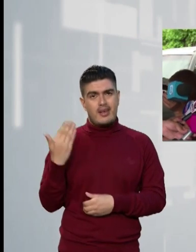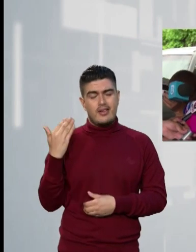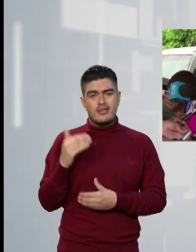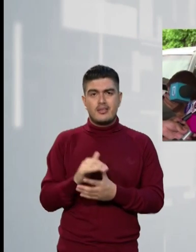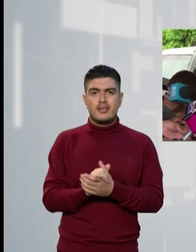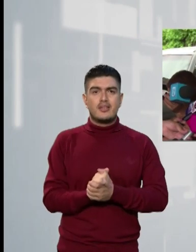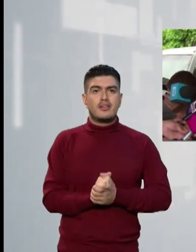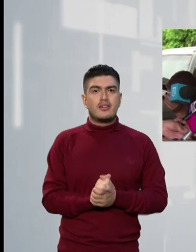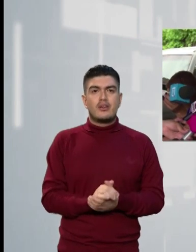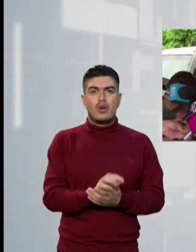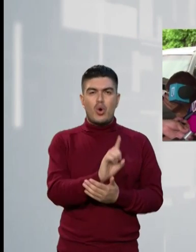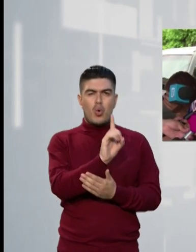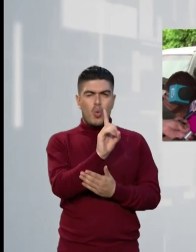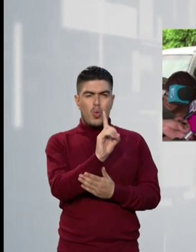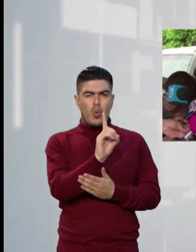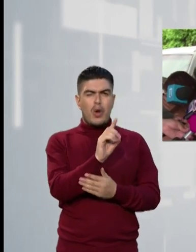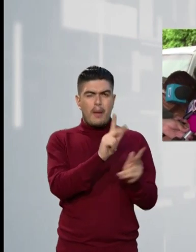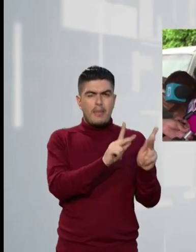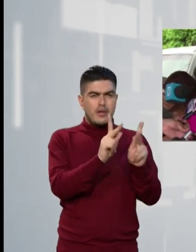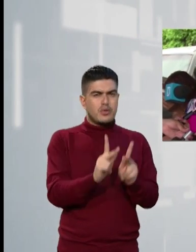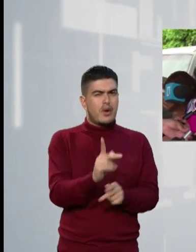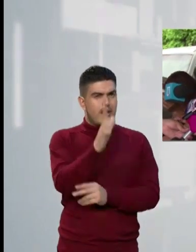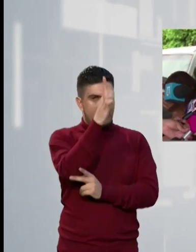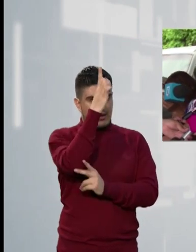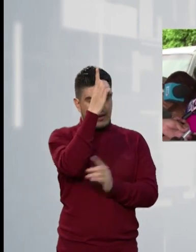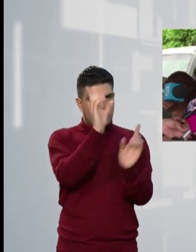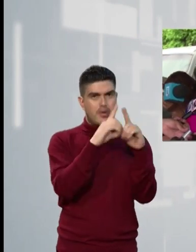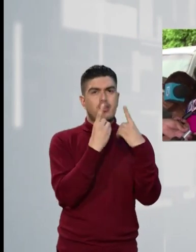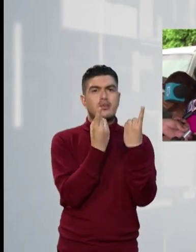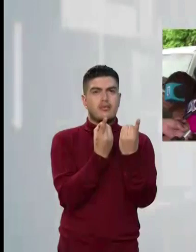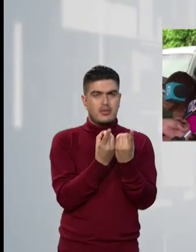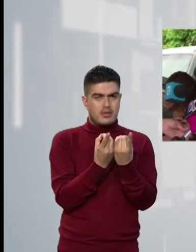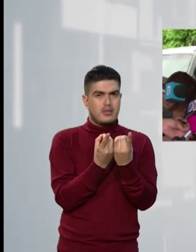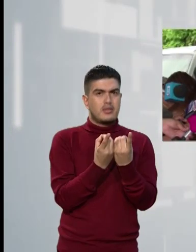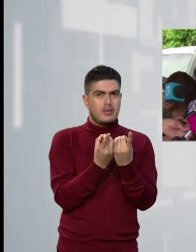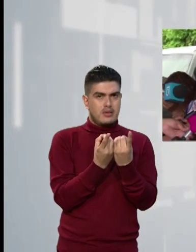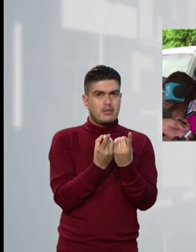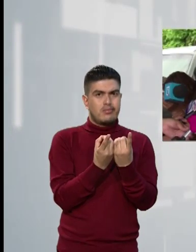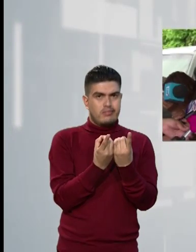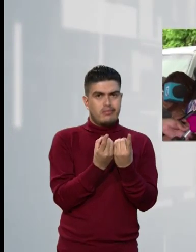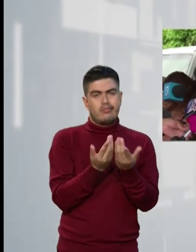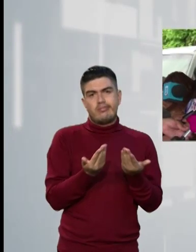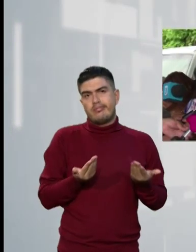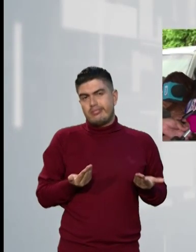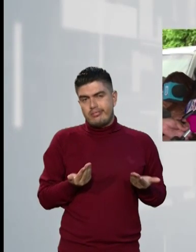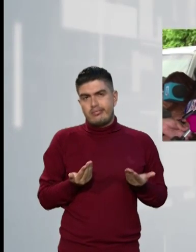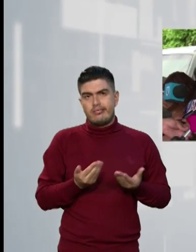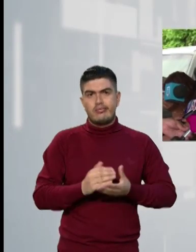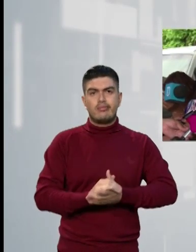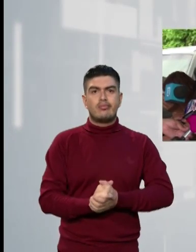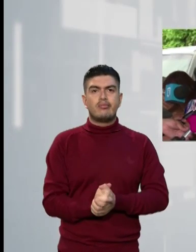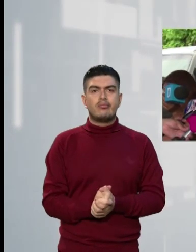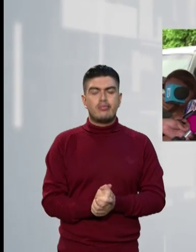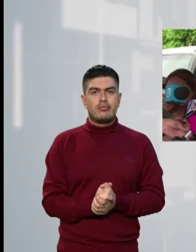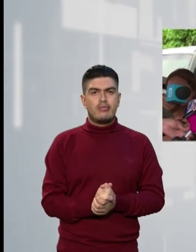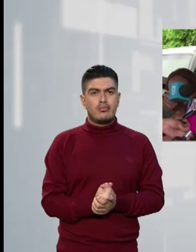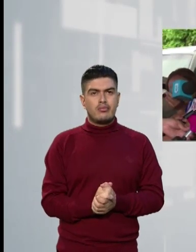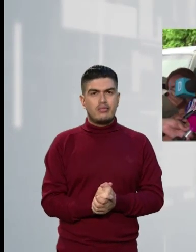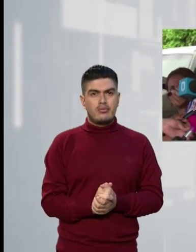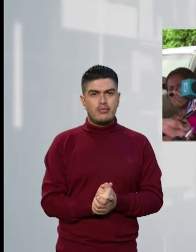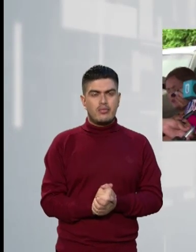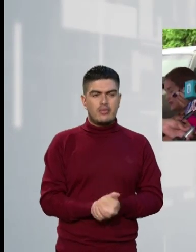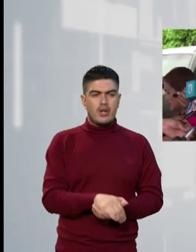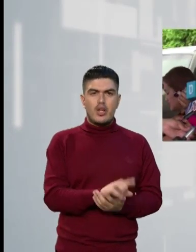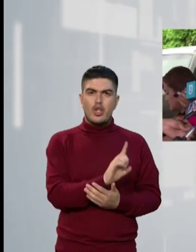eh de Lempira eh que está eh siendo confirmado también y eh